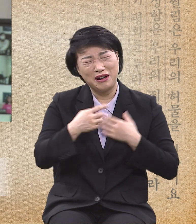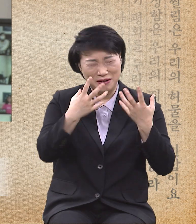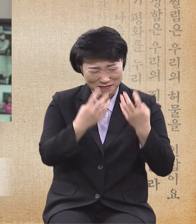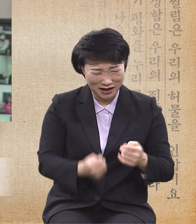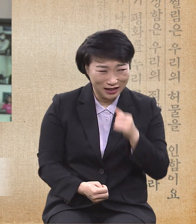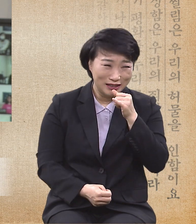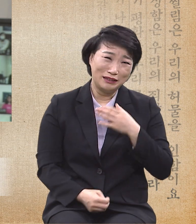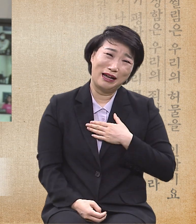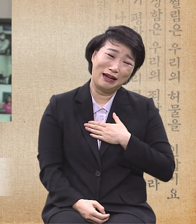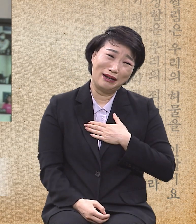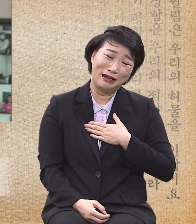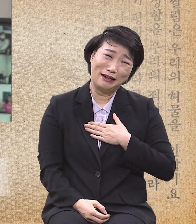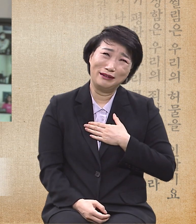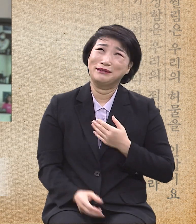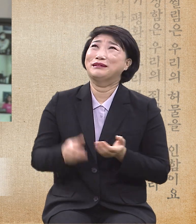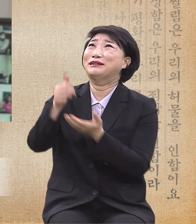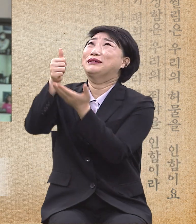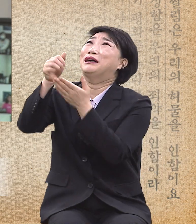주님,